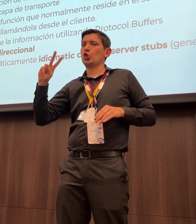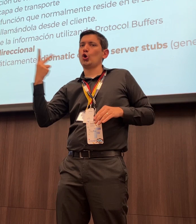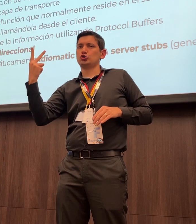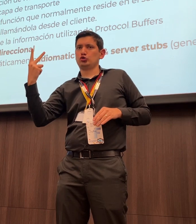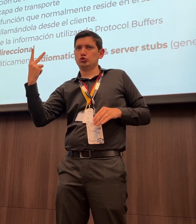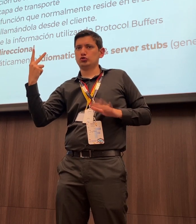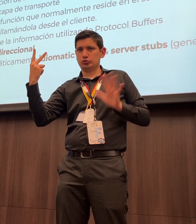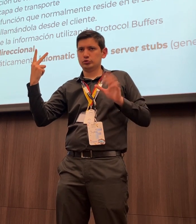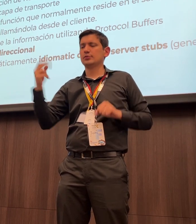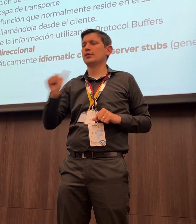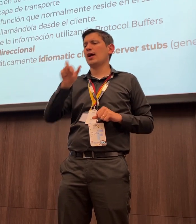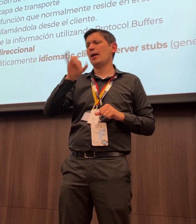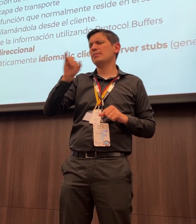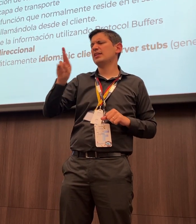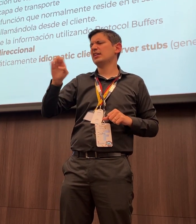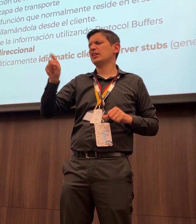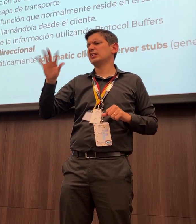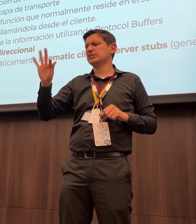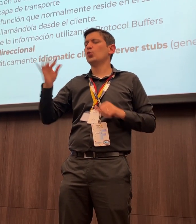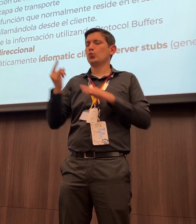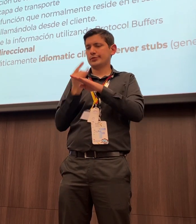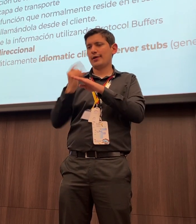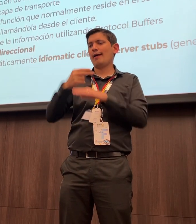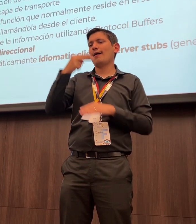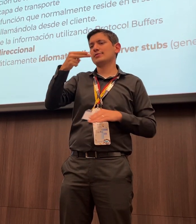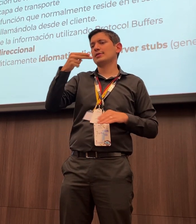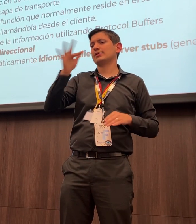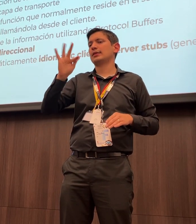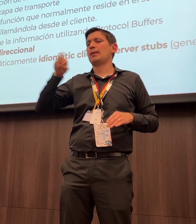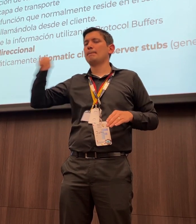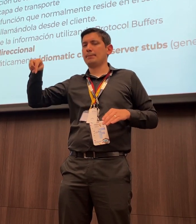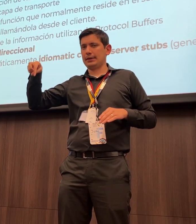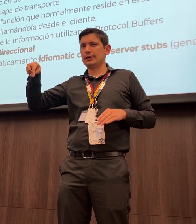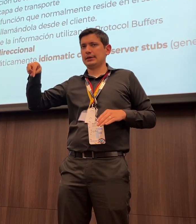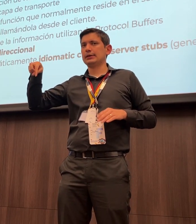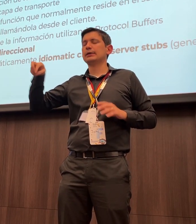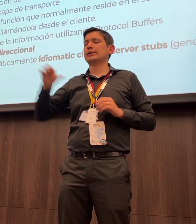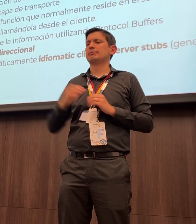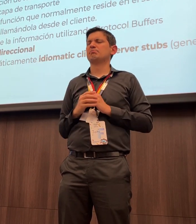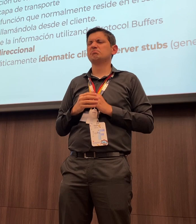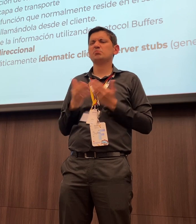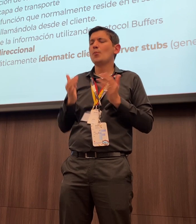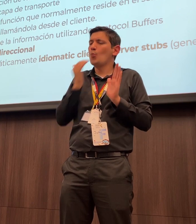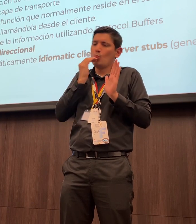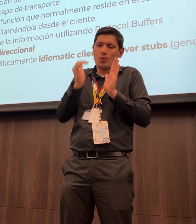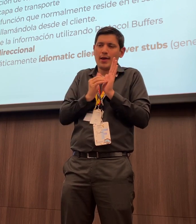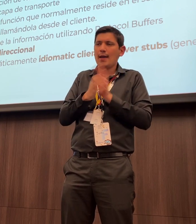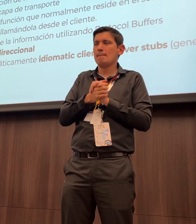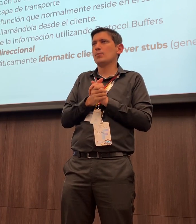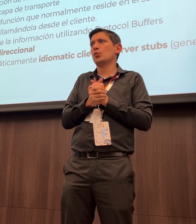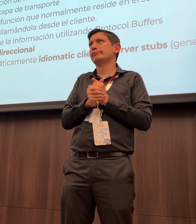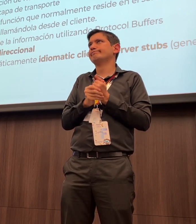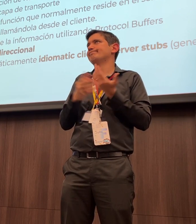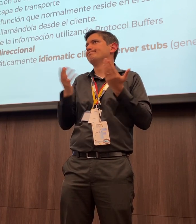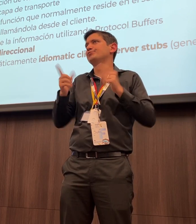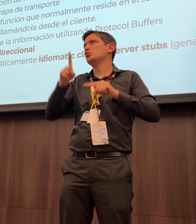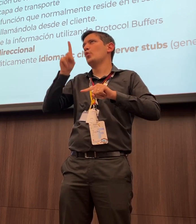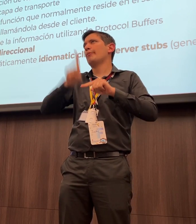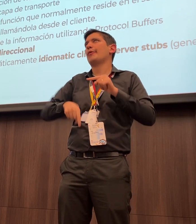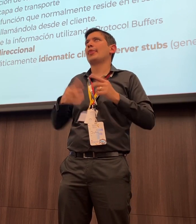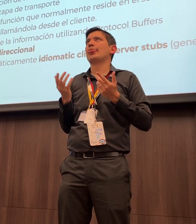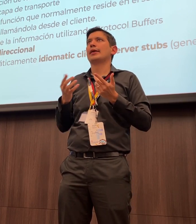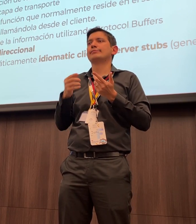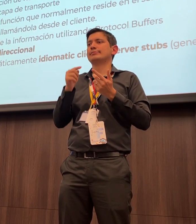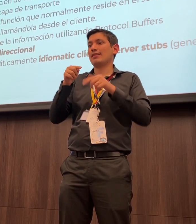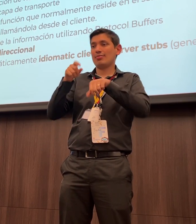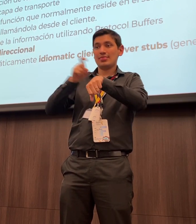cuando trabajamos con API REST estamos usando HTTP, y bueno, eso tiene un poco de limitaciones porque, por ejemplo, entre otras cosas, no podemos tener conexión